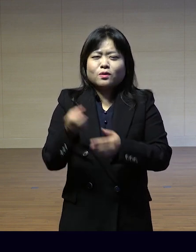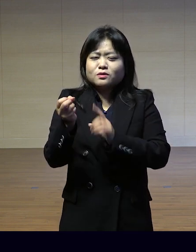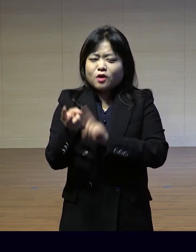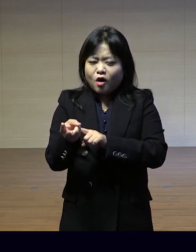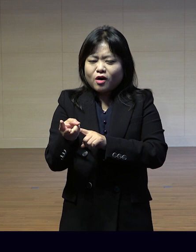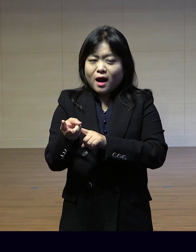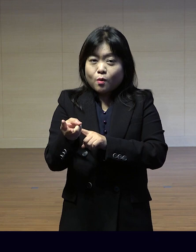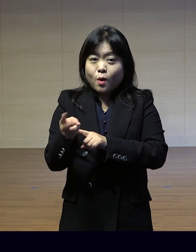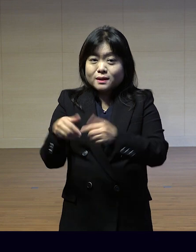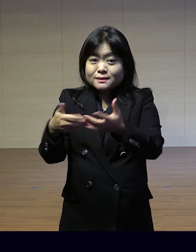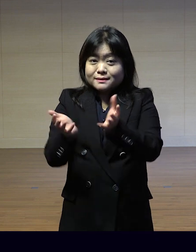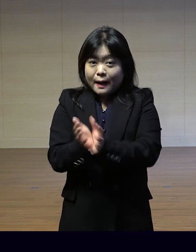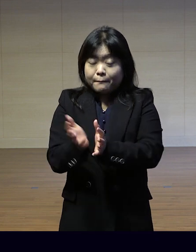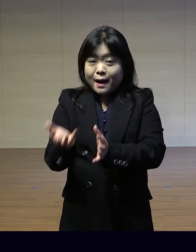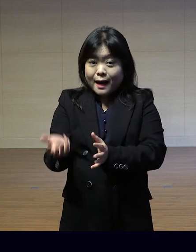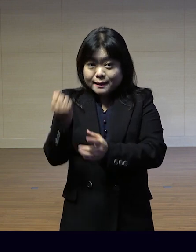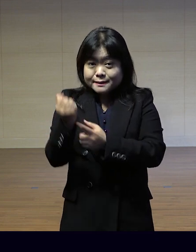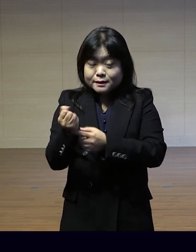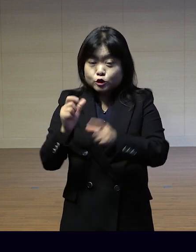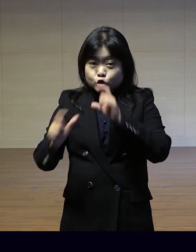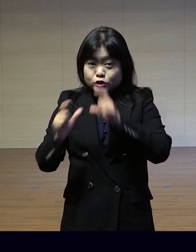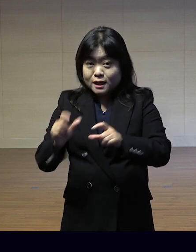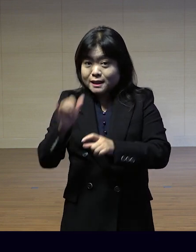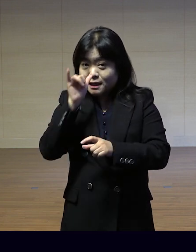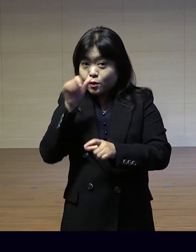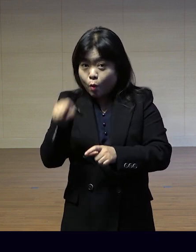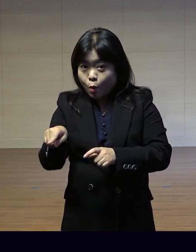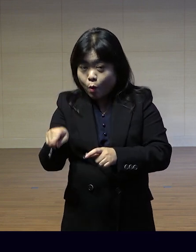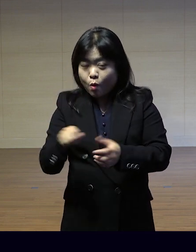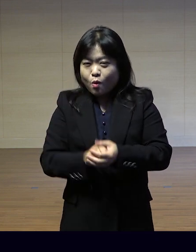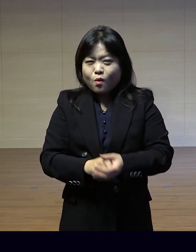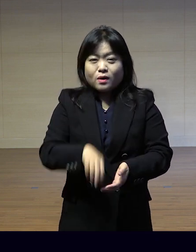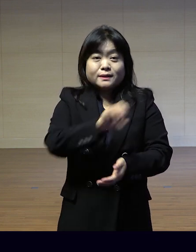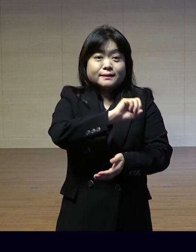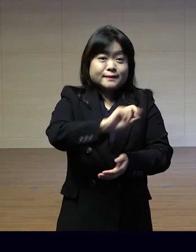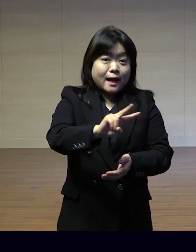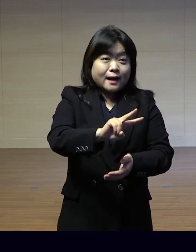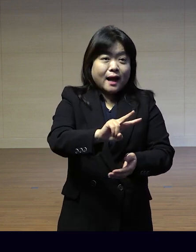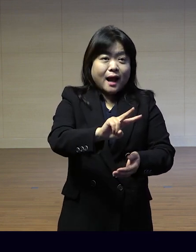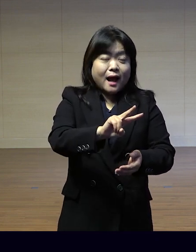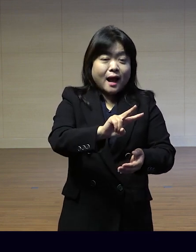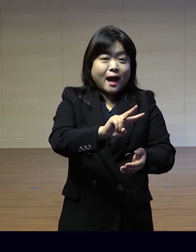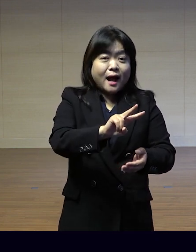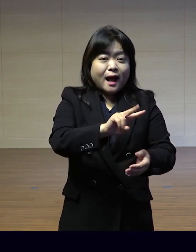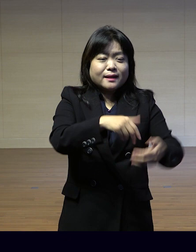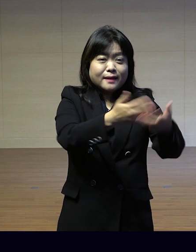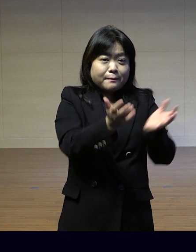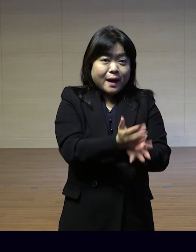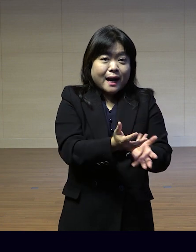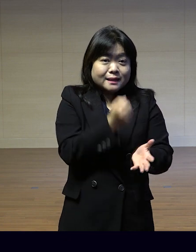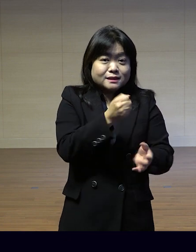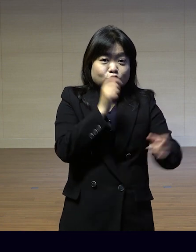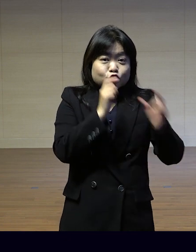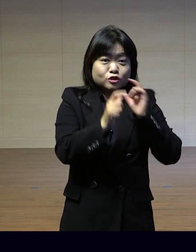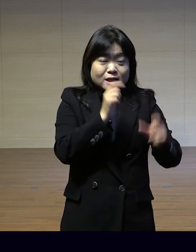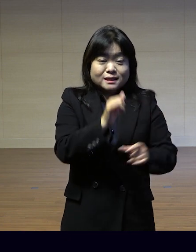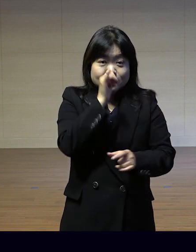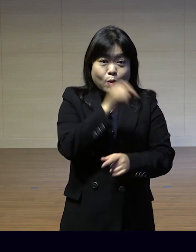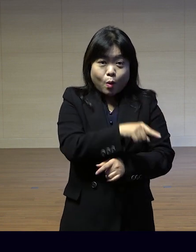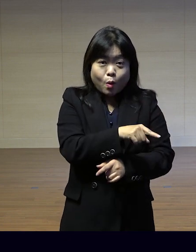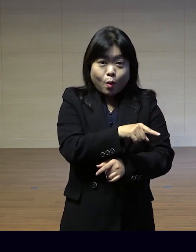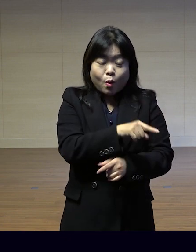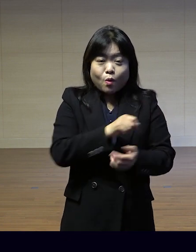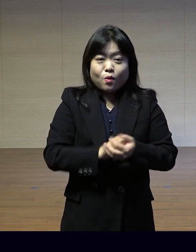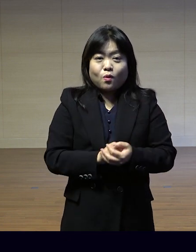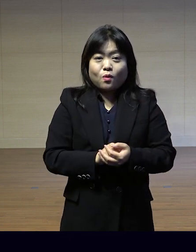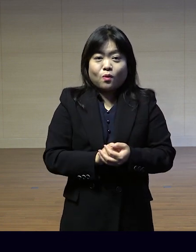여라고 하는 당파가 가지고 있는 주장이 있을 수 있고요, 야라고 하는 당파가 가지고 있는 주장이 있을